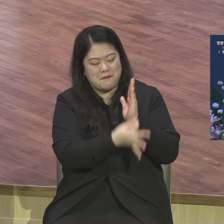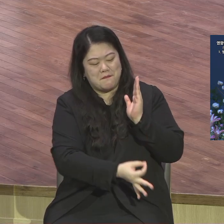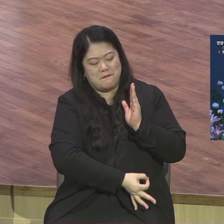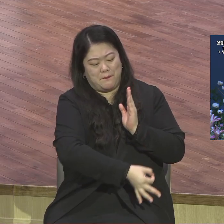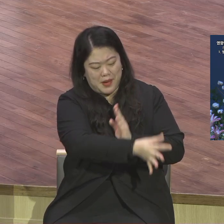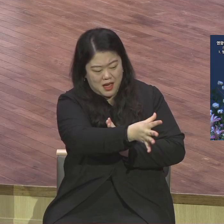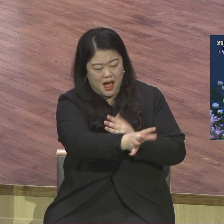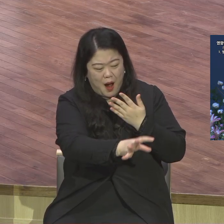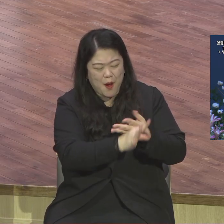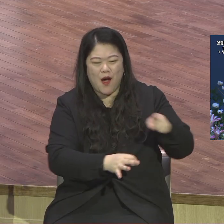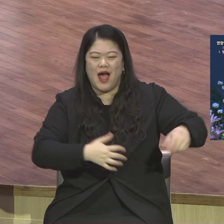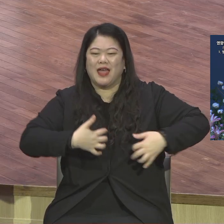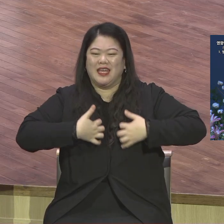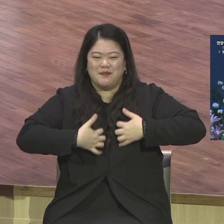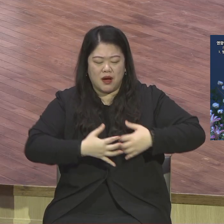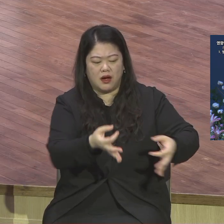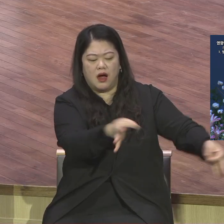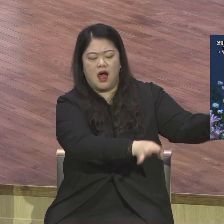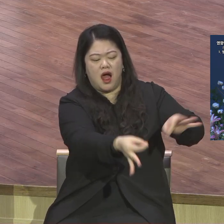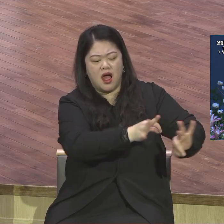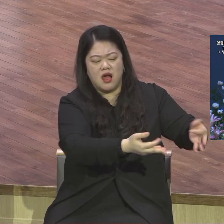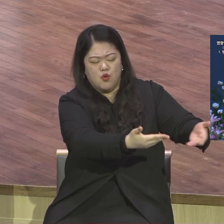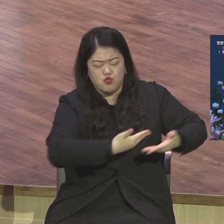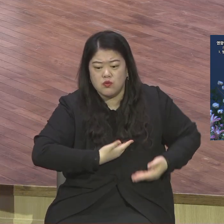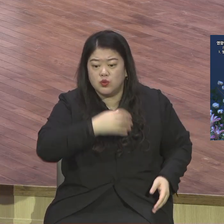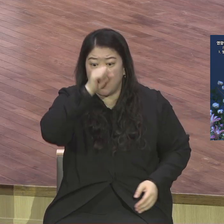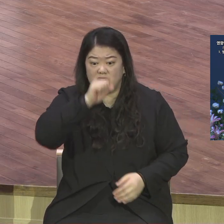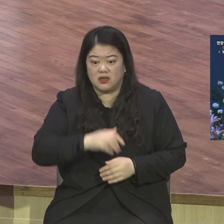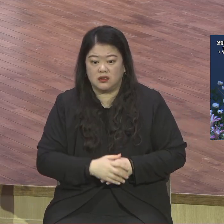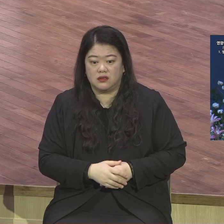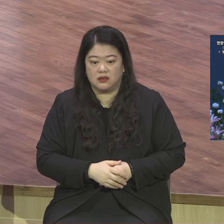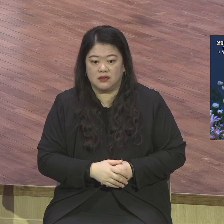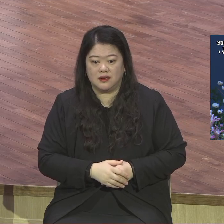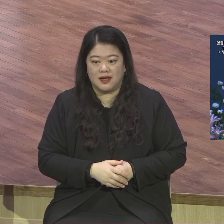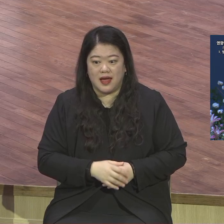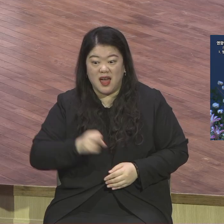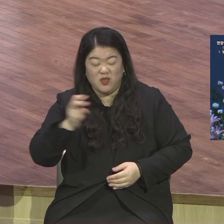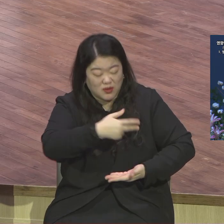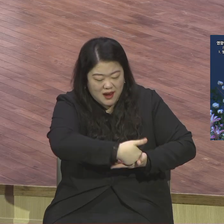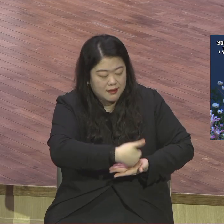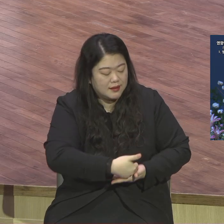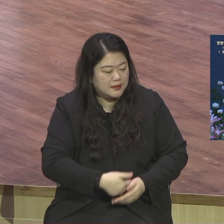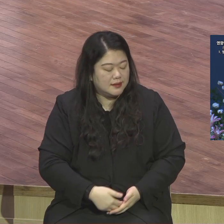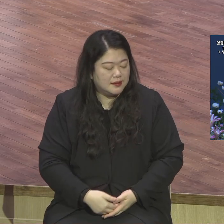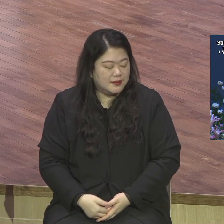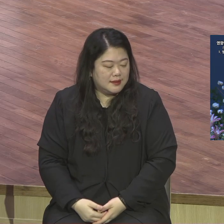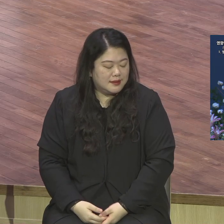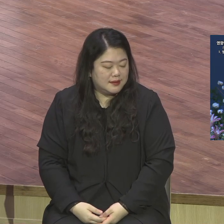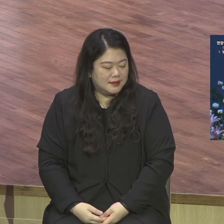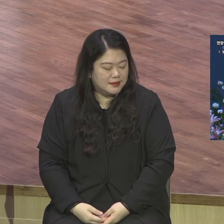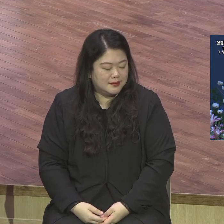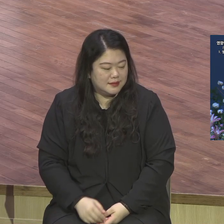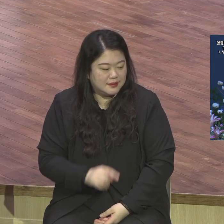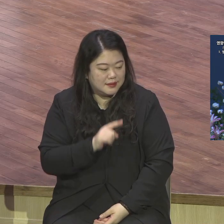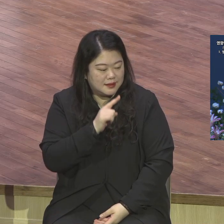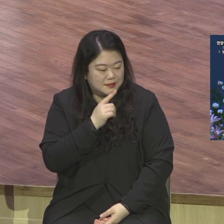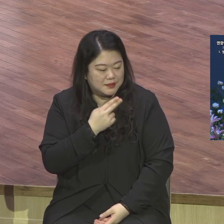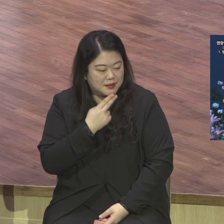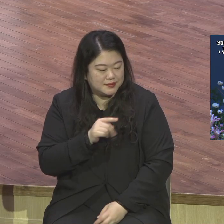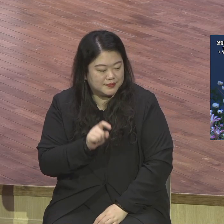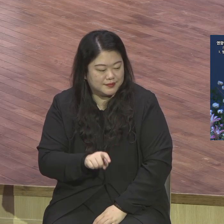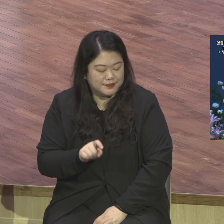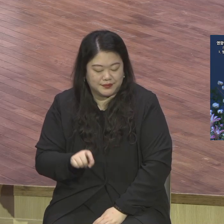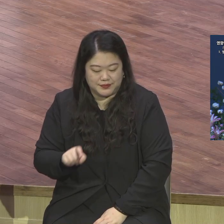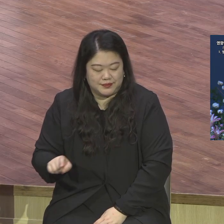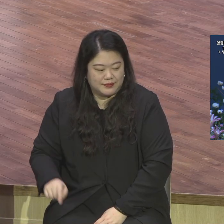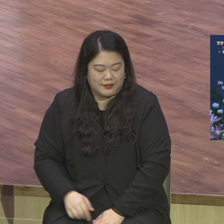때는 기쁨을 받고 같이 이렇게 같이 서로 화답해. 그게 없으니까 교회는. 그 내가 야 하도